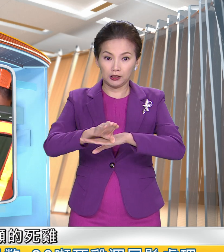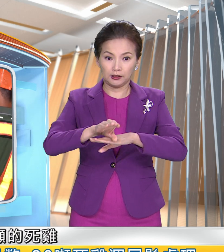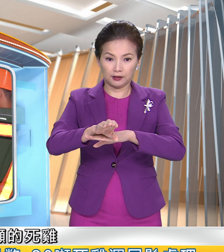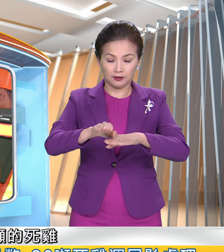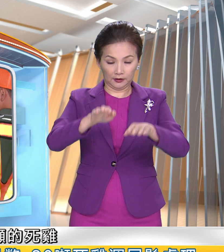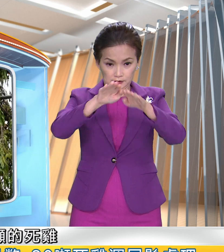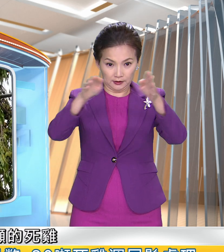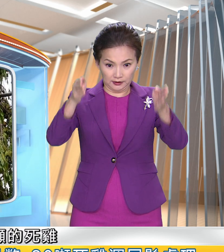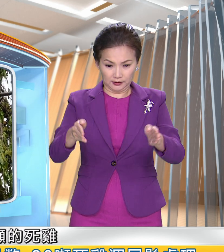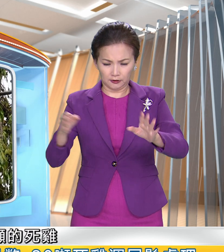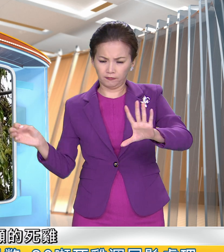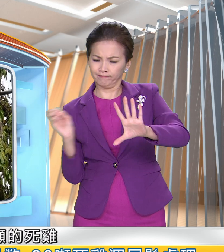约30吨的死鸡。